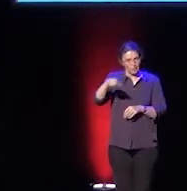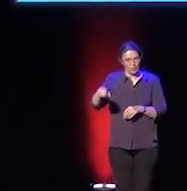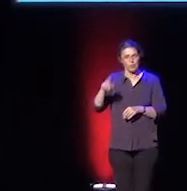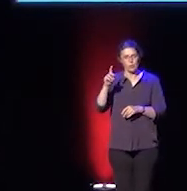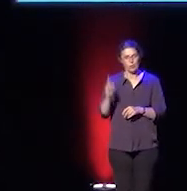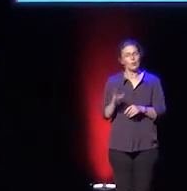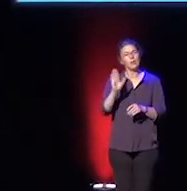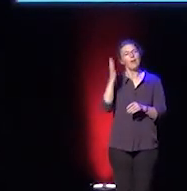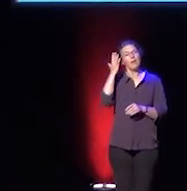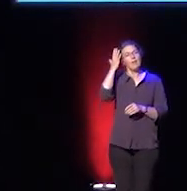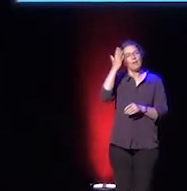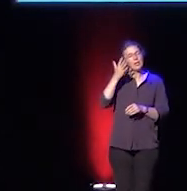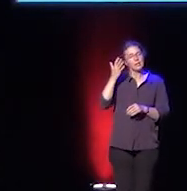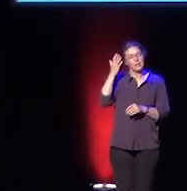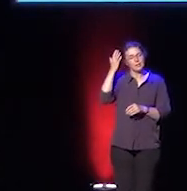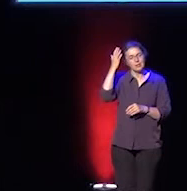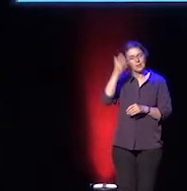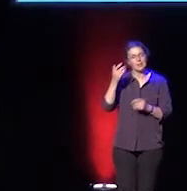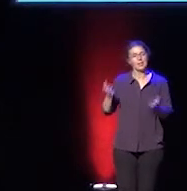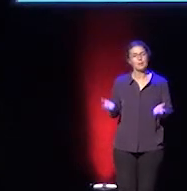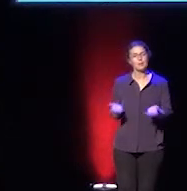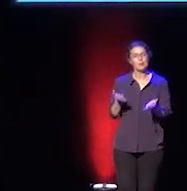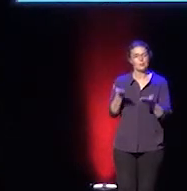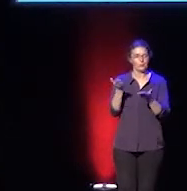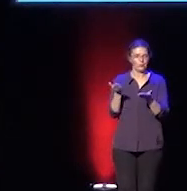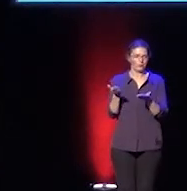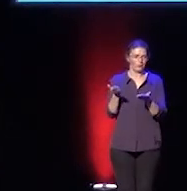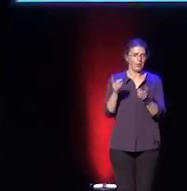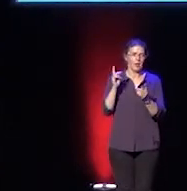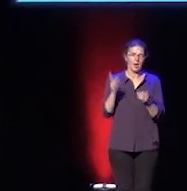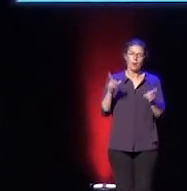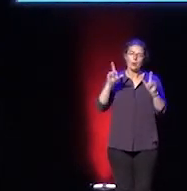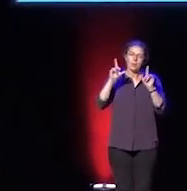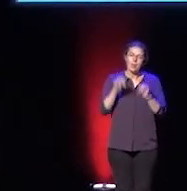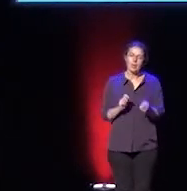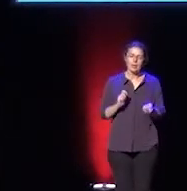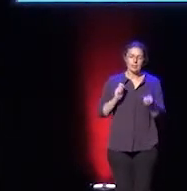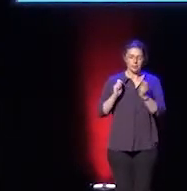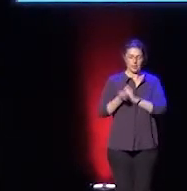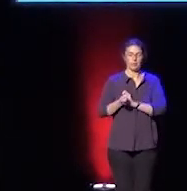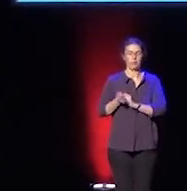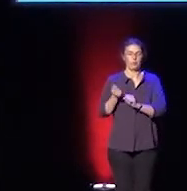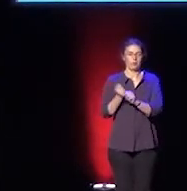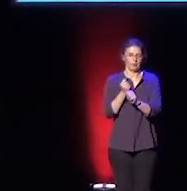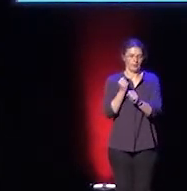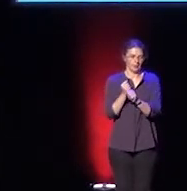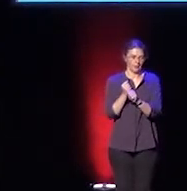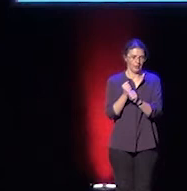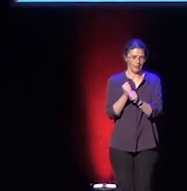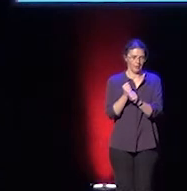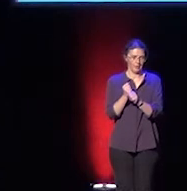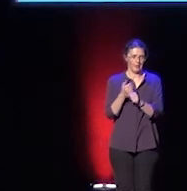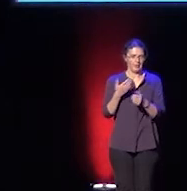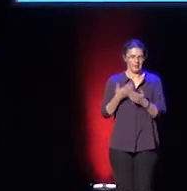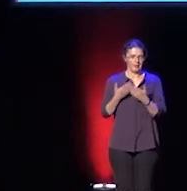sollen in ihrer Fantasie angeregt werden, auch kleinere Änderungen vorzunehmen.